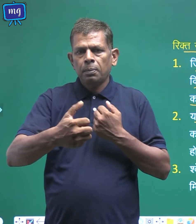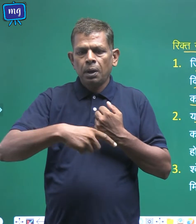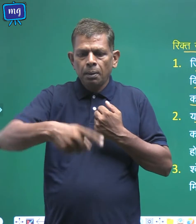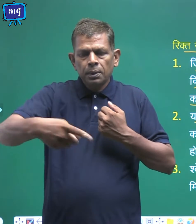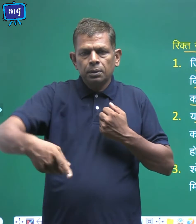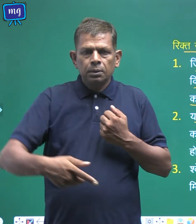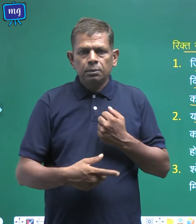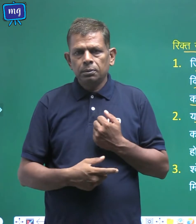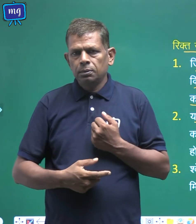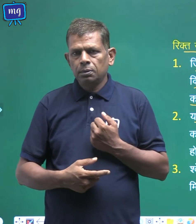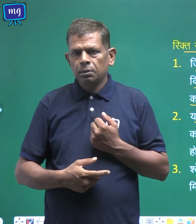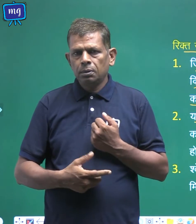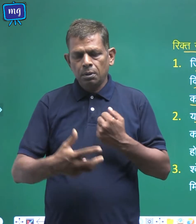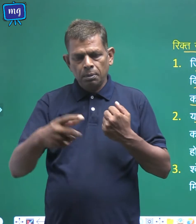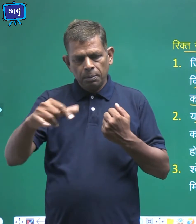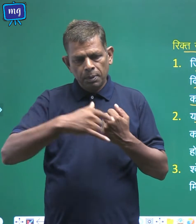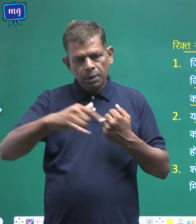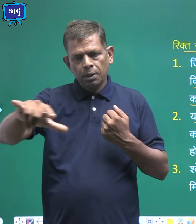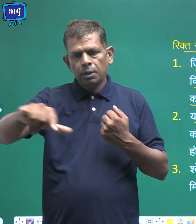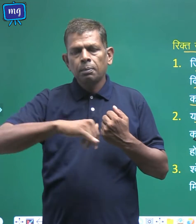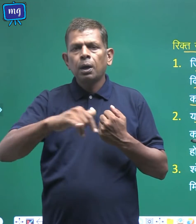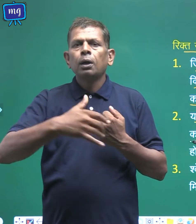सदैव बिंब के साइज का